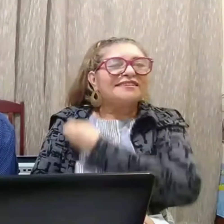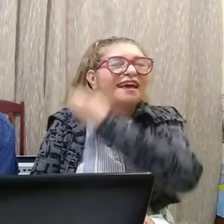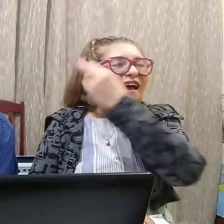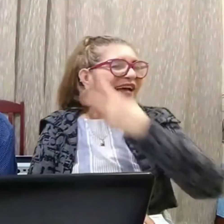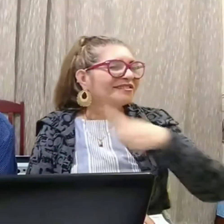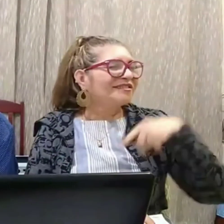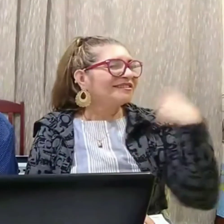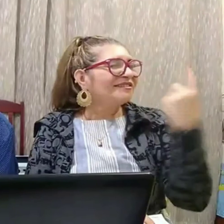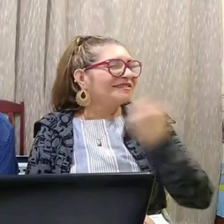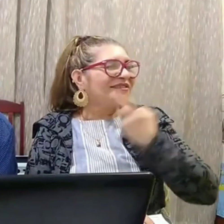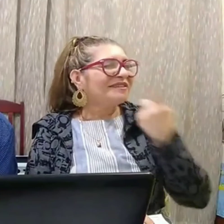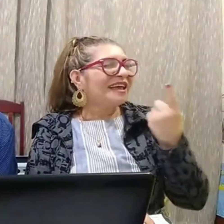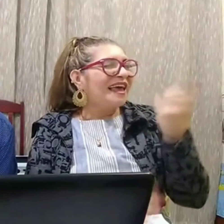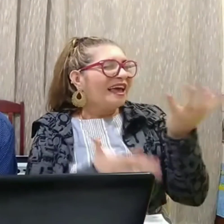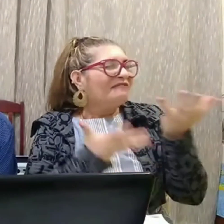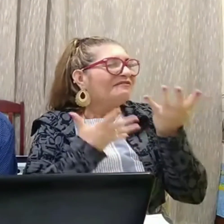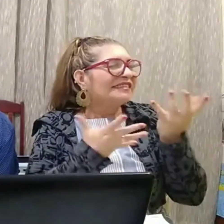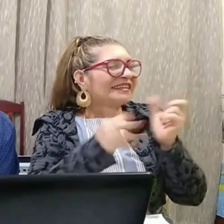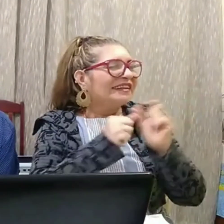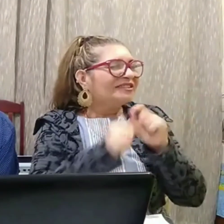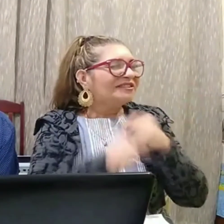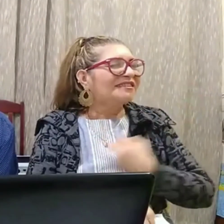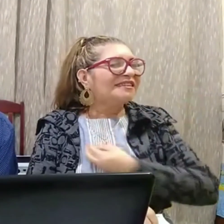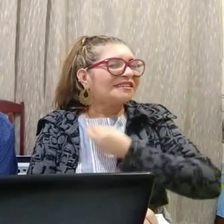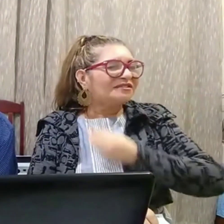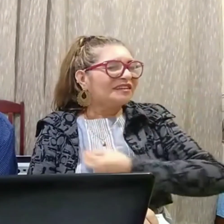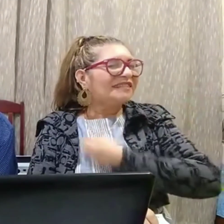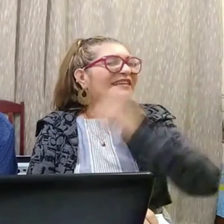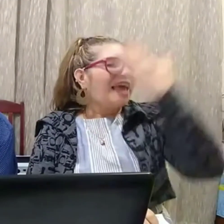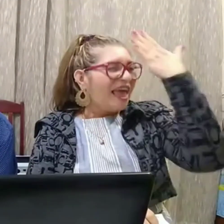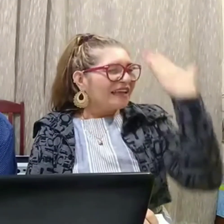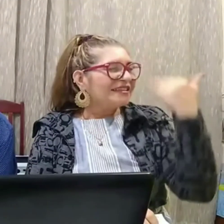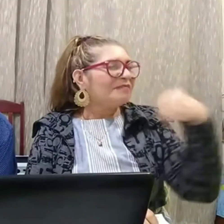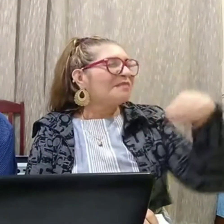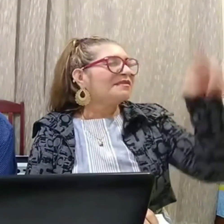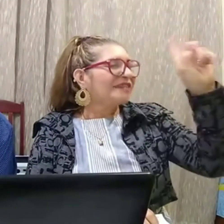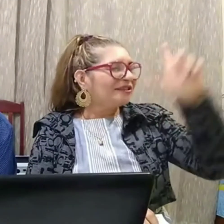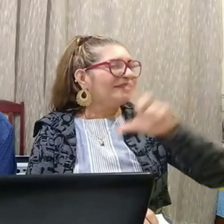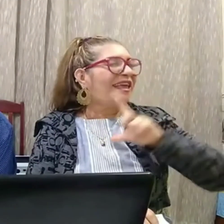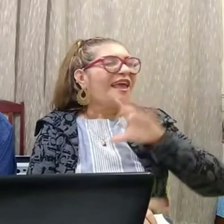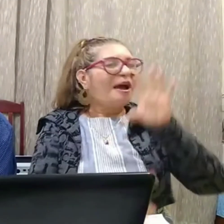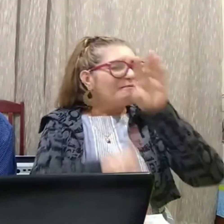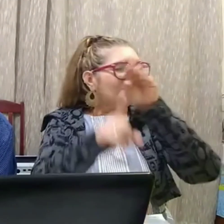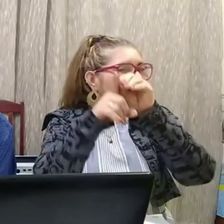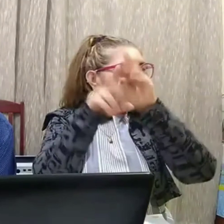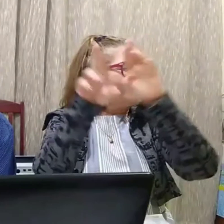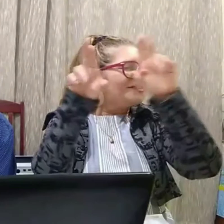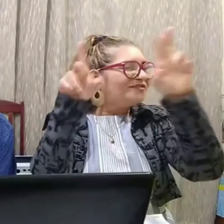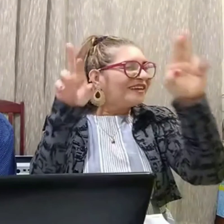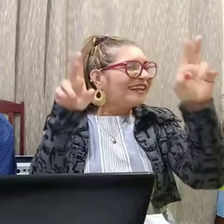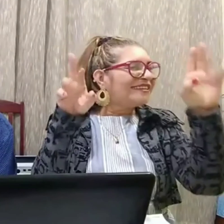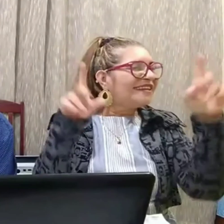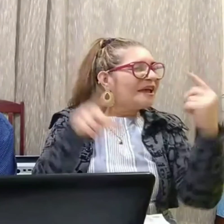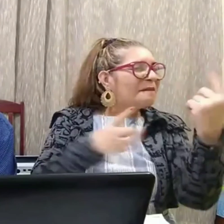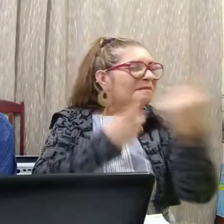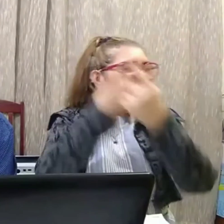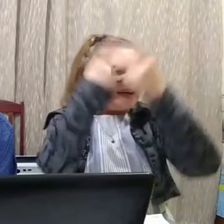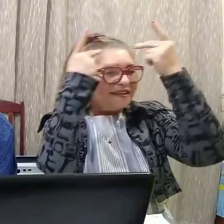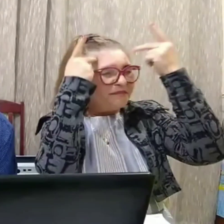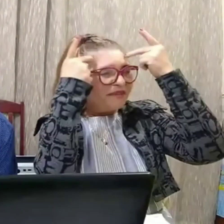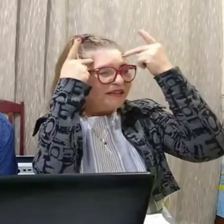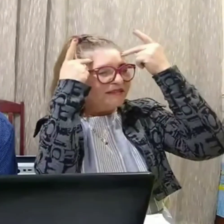com a nossa vida através da Tua palavra. Sabemos que o Senhor tem propósitos diferentes para cada necessidade, seja